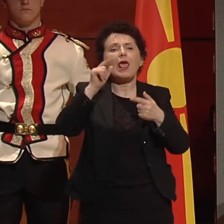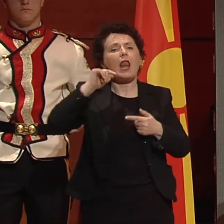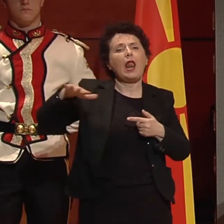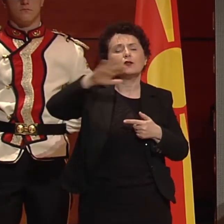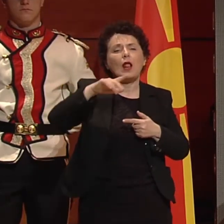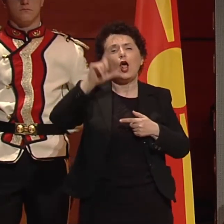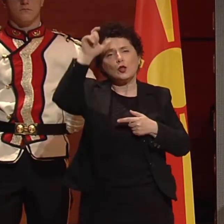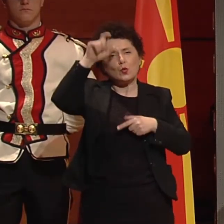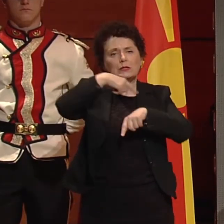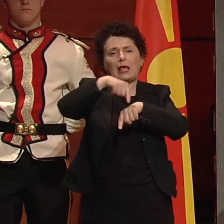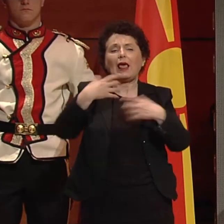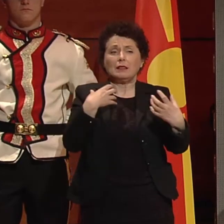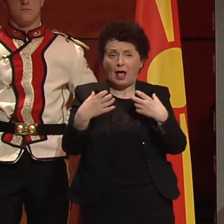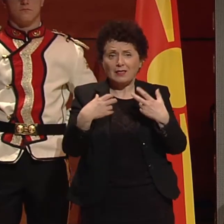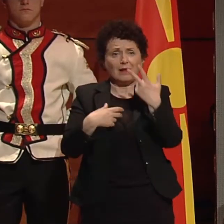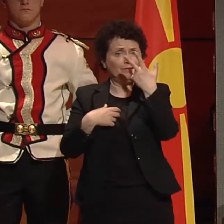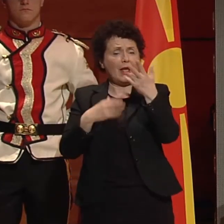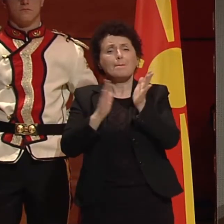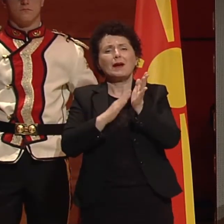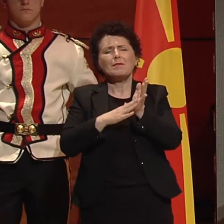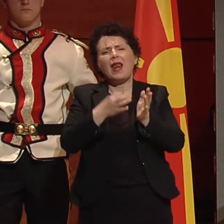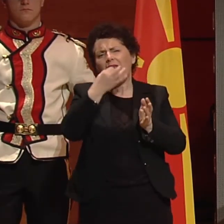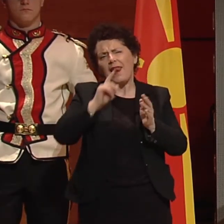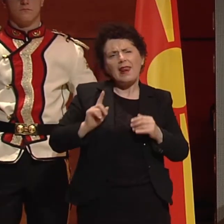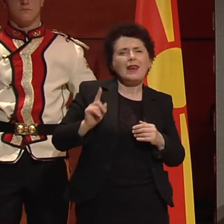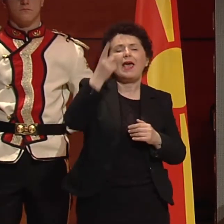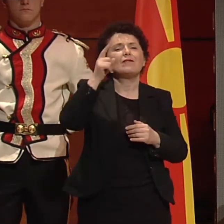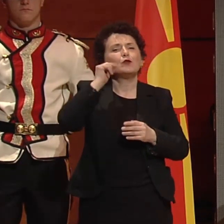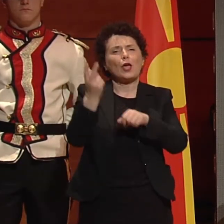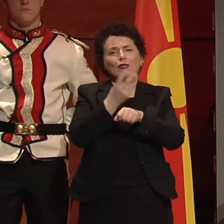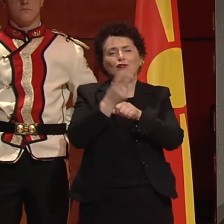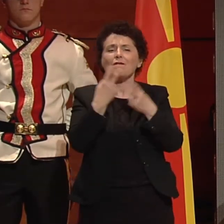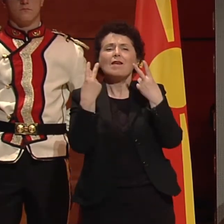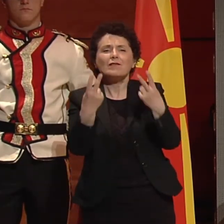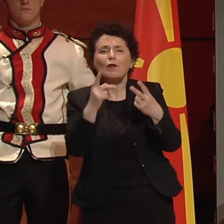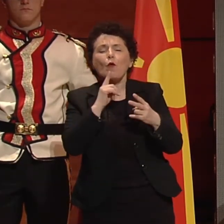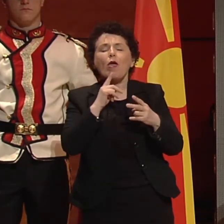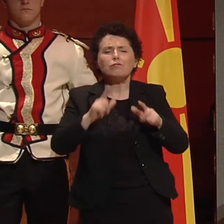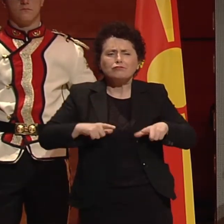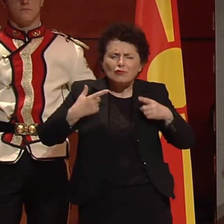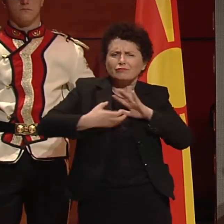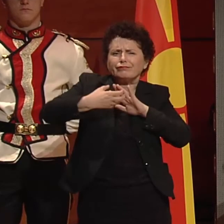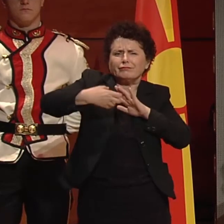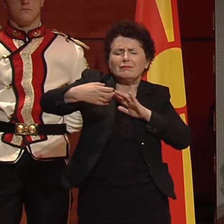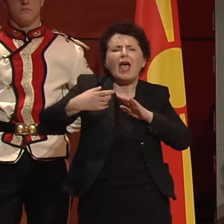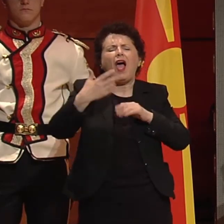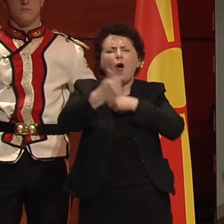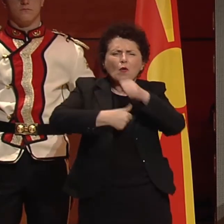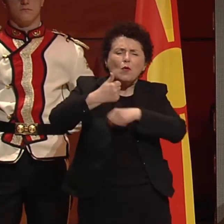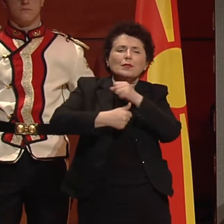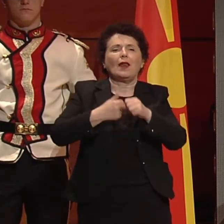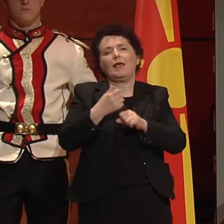установа Турски театар се примери за највисоки национални вредности кои обстојуваат со децении како